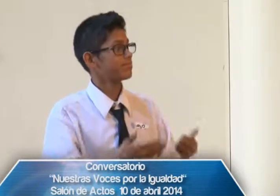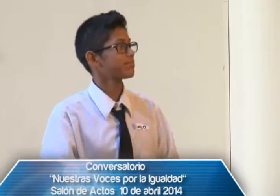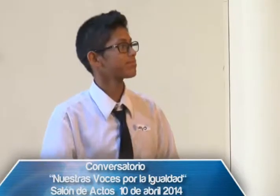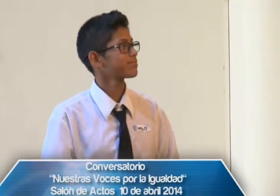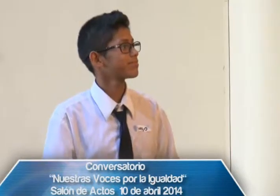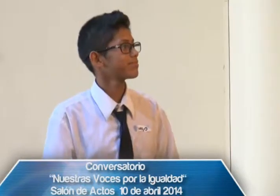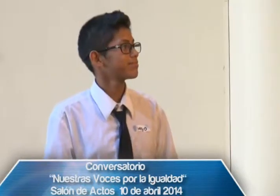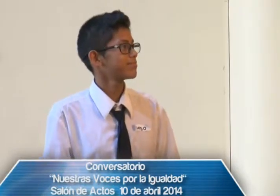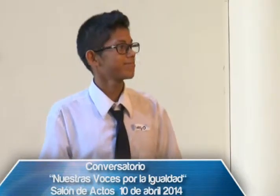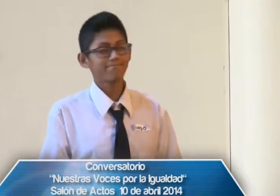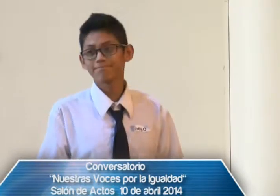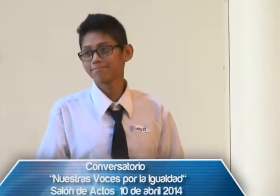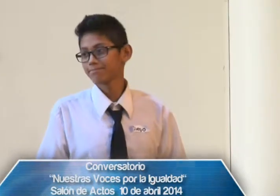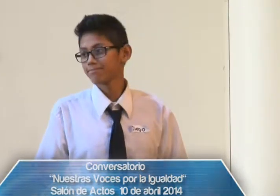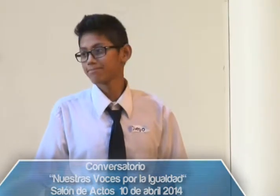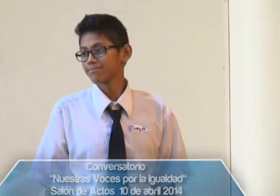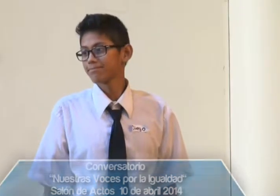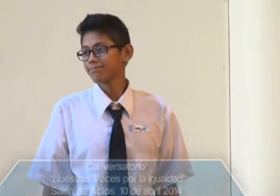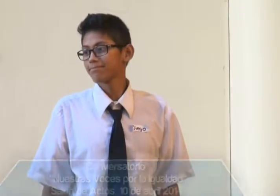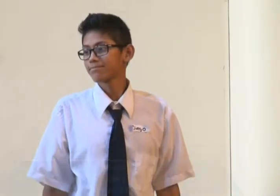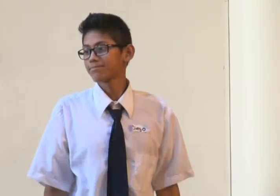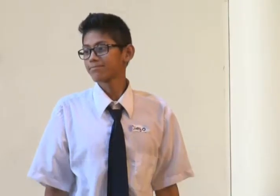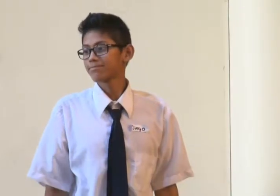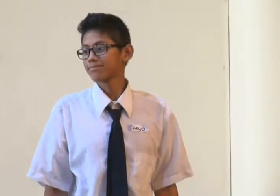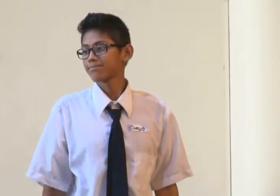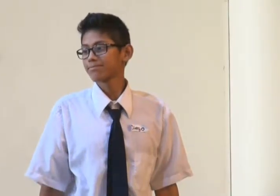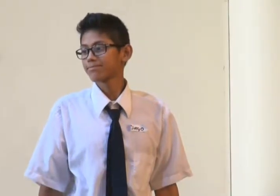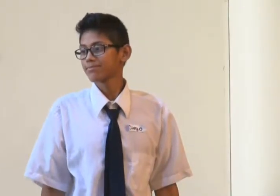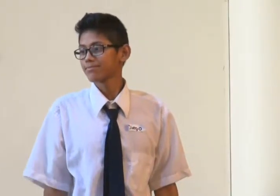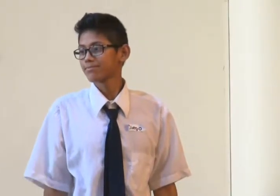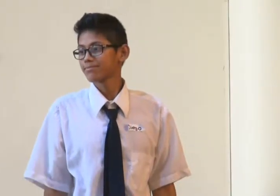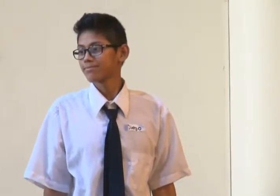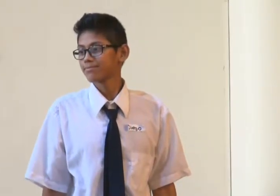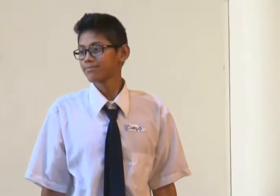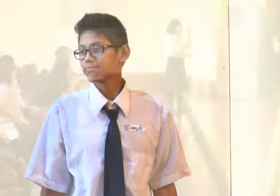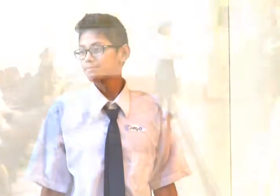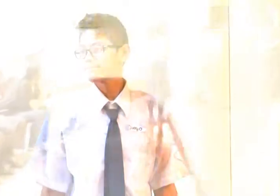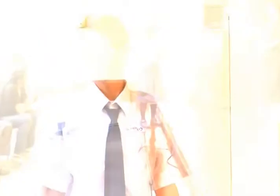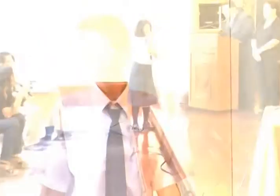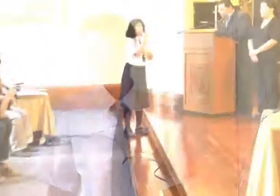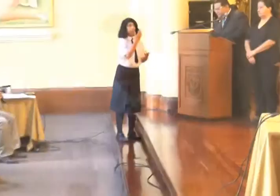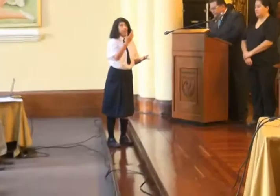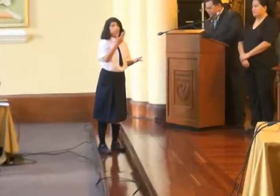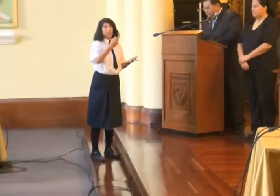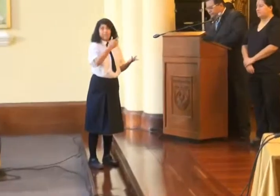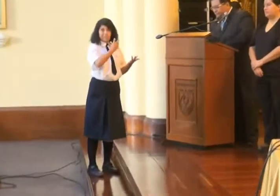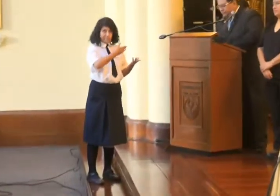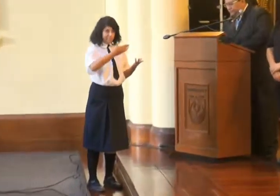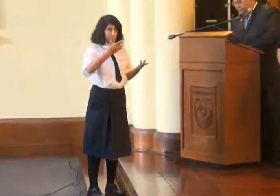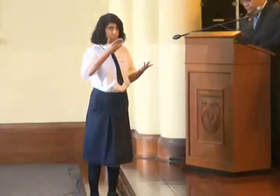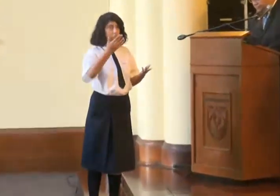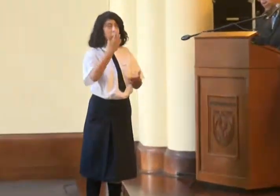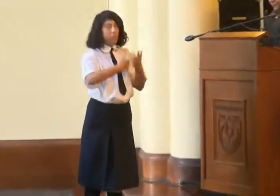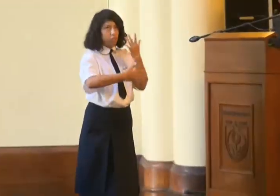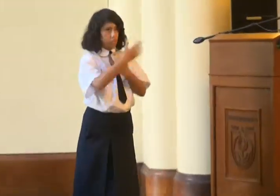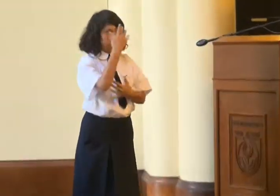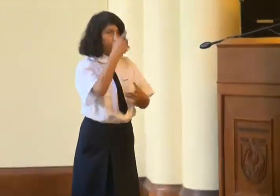que entiendan que nosotros somos visuales y eso es lo que yo quería expresar muchas gracias buenos días a los